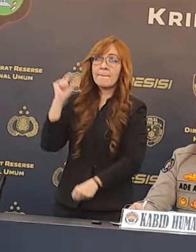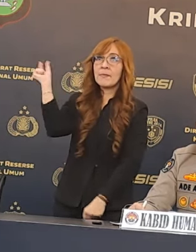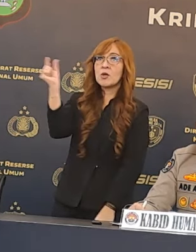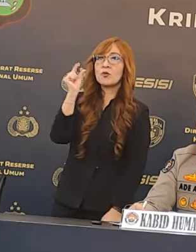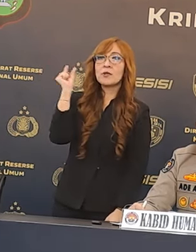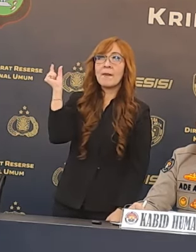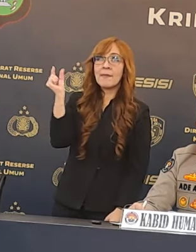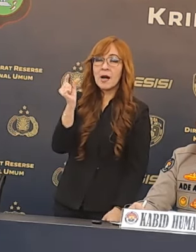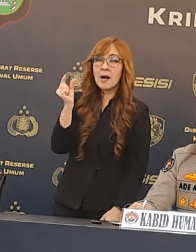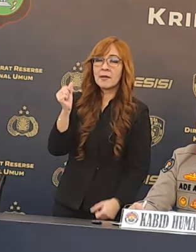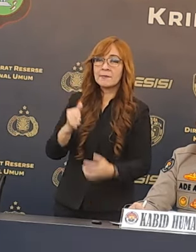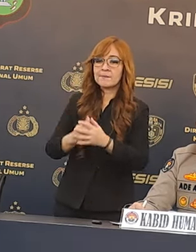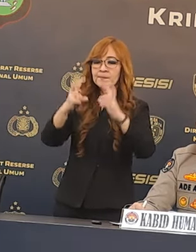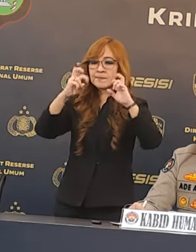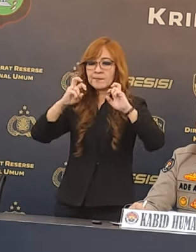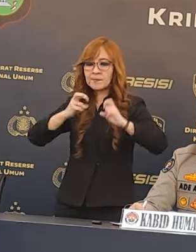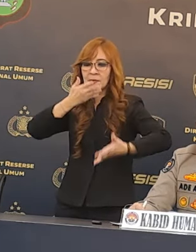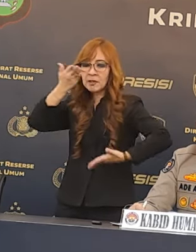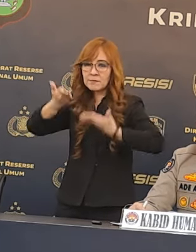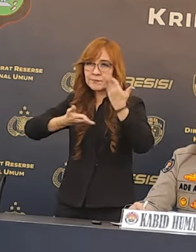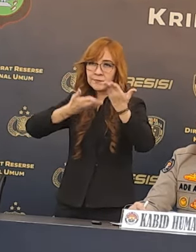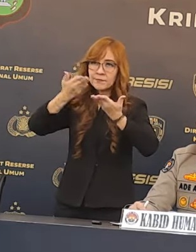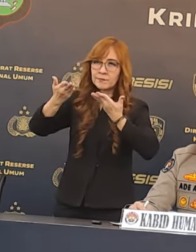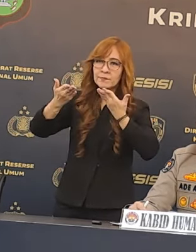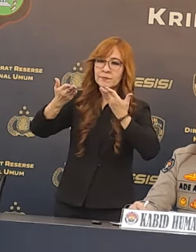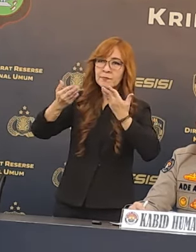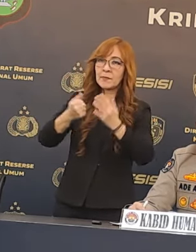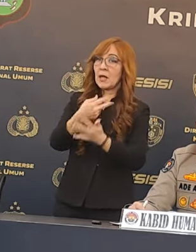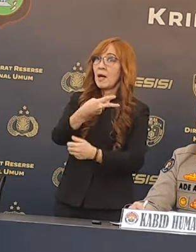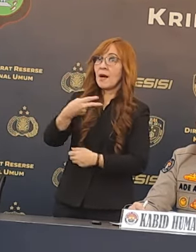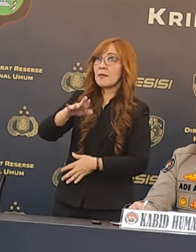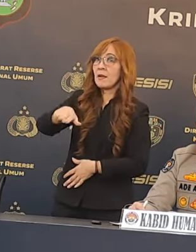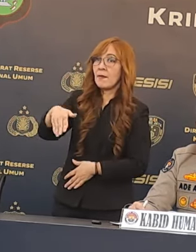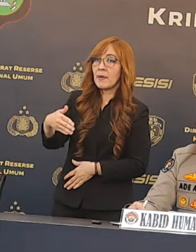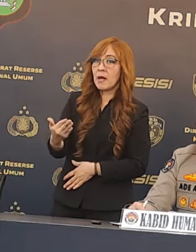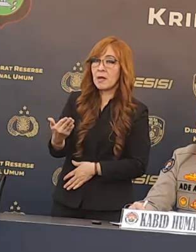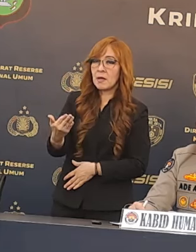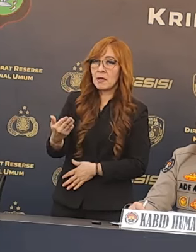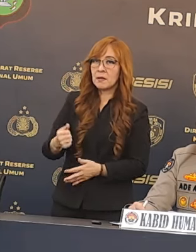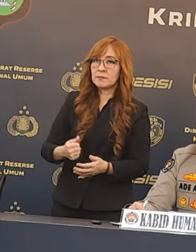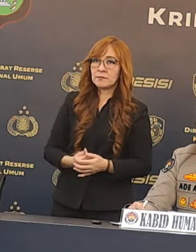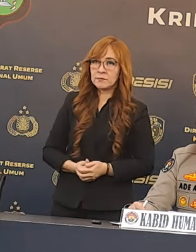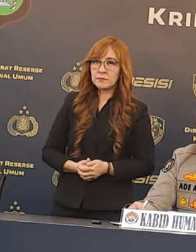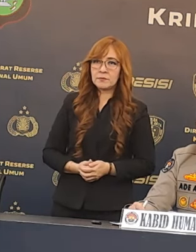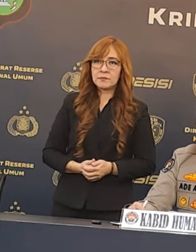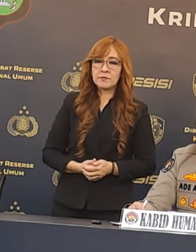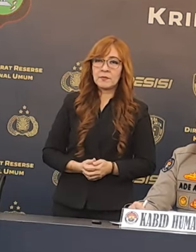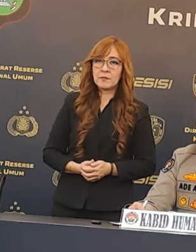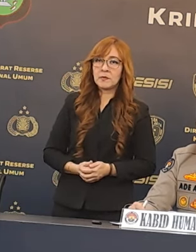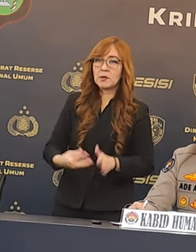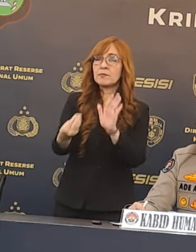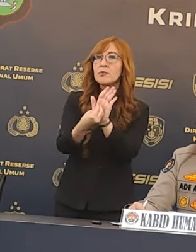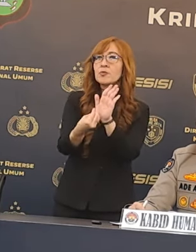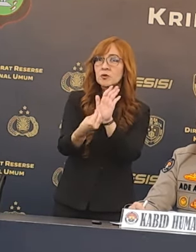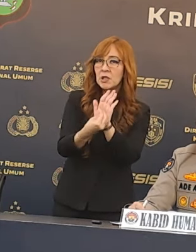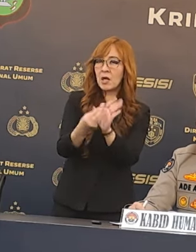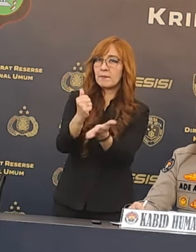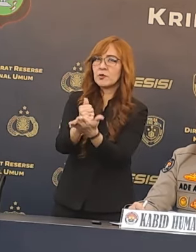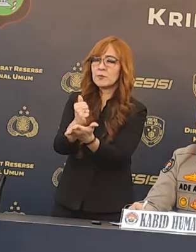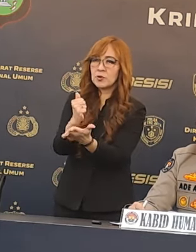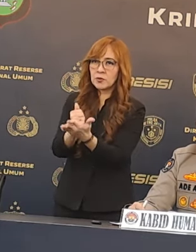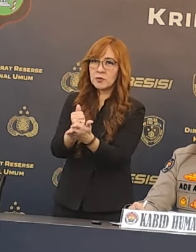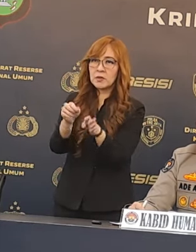mengedepankan scientific investigation crime, dalam arti dalam pembuktian